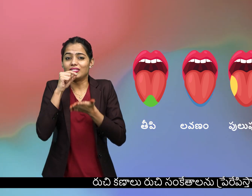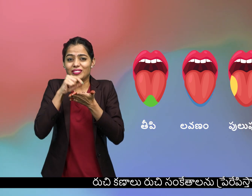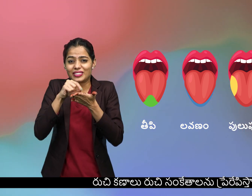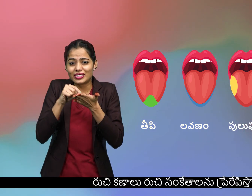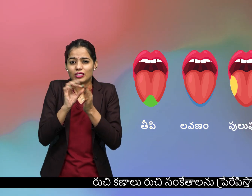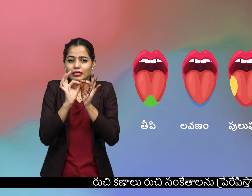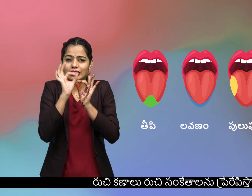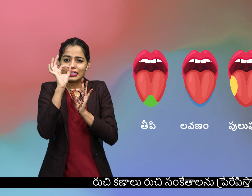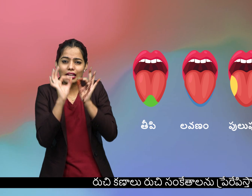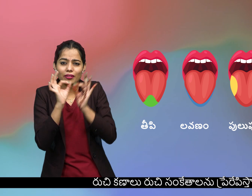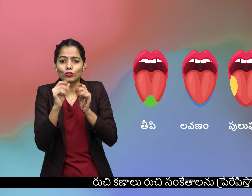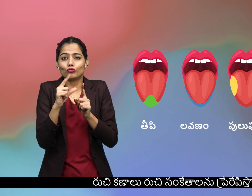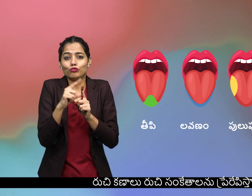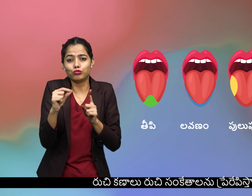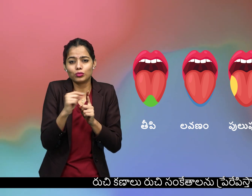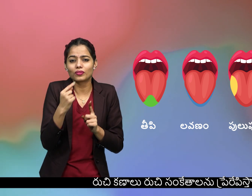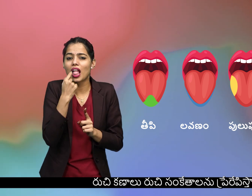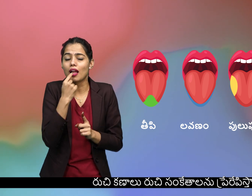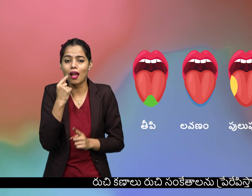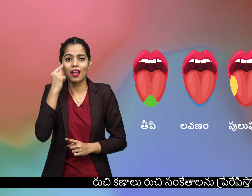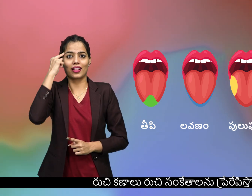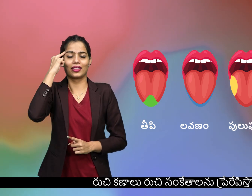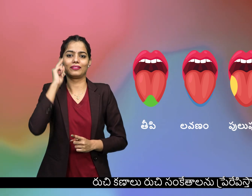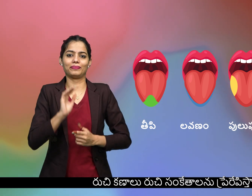రుచి కణాలు రుచి సంకేతాలను ప్రేరేపిస్తాయి.